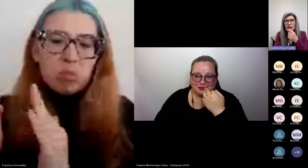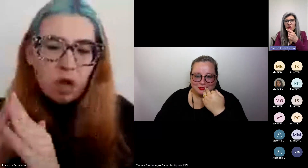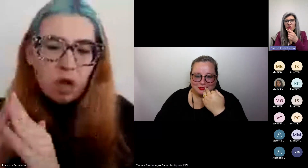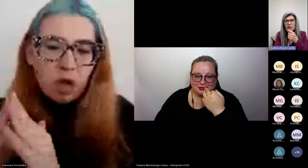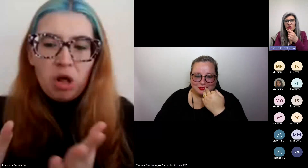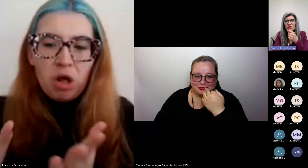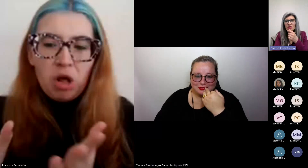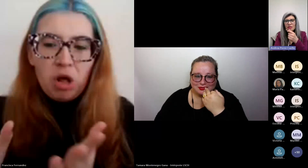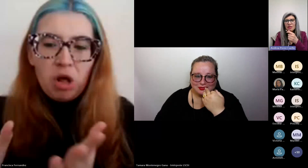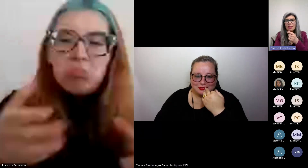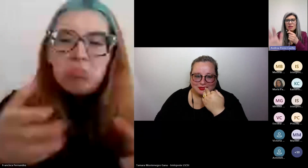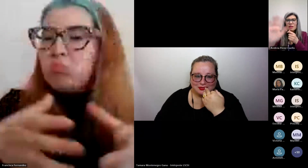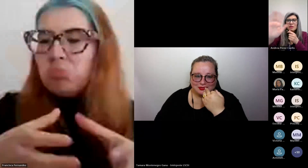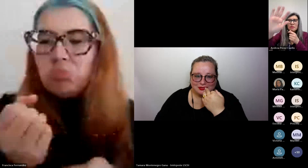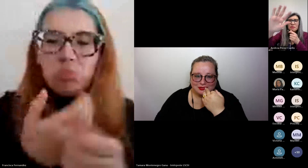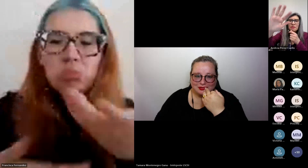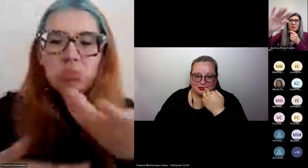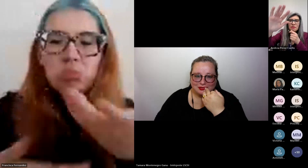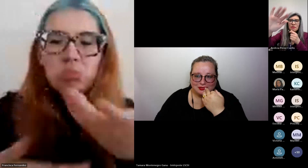Se quedó pegado.